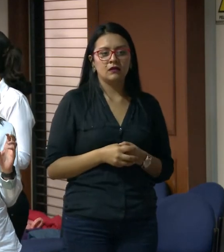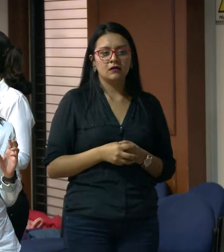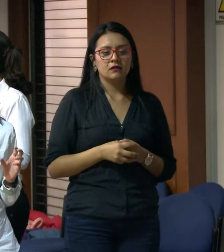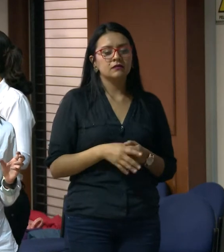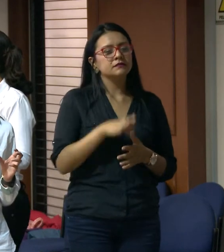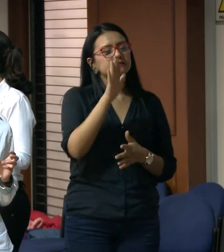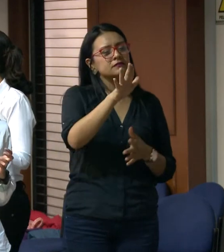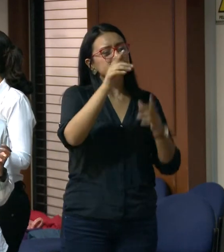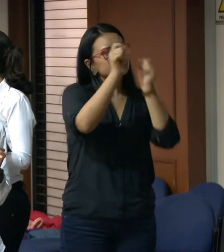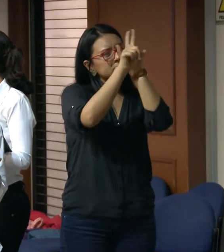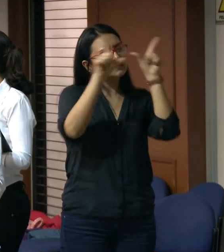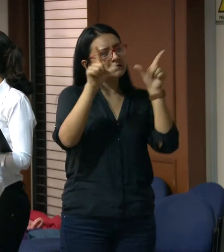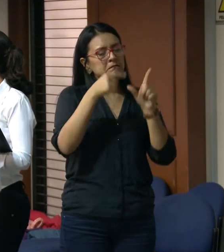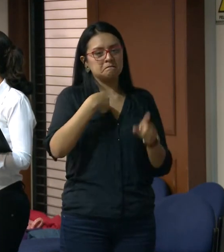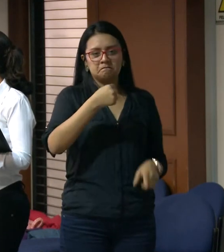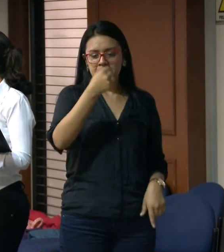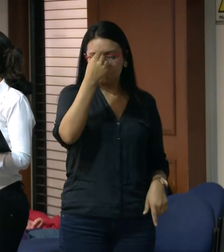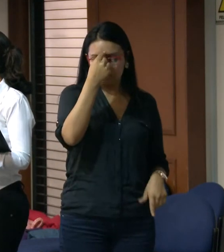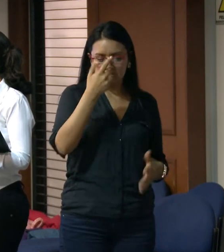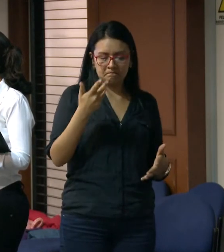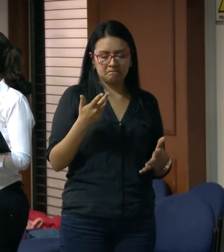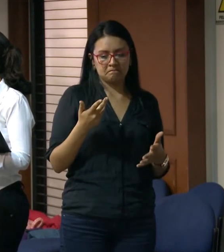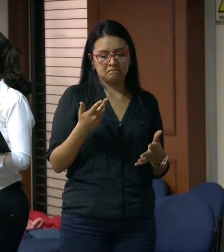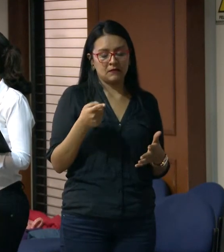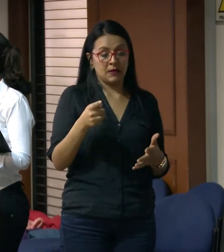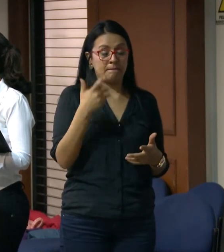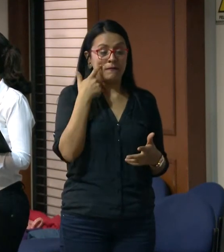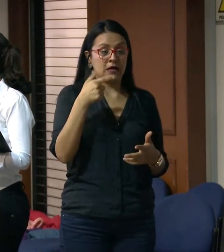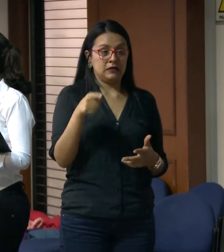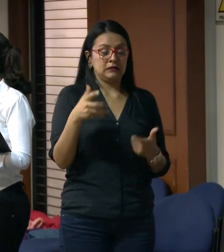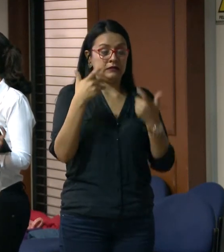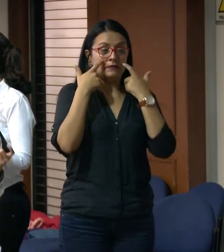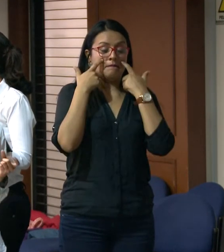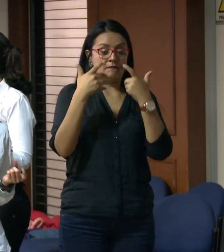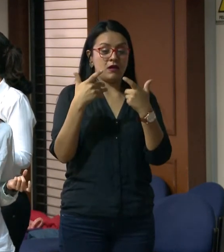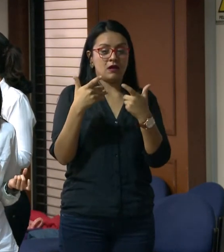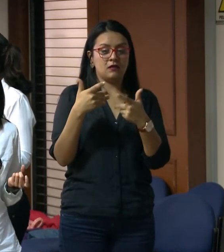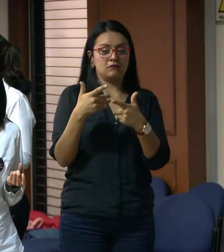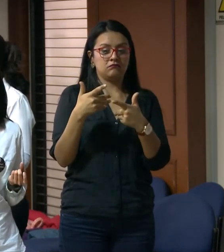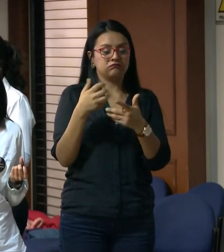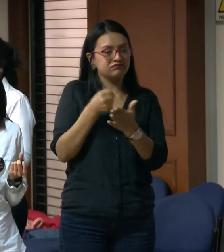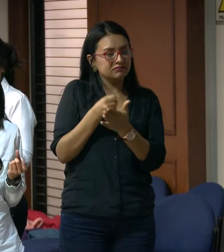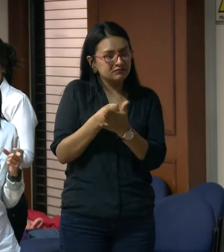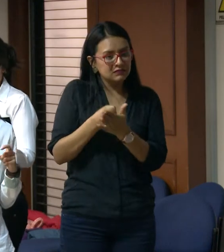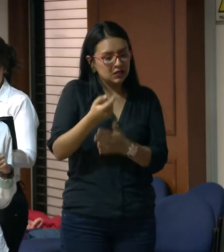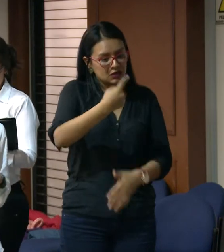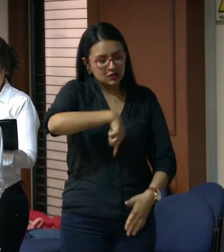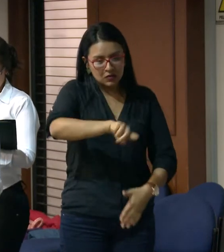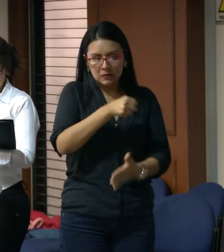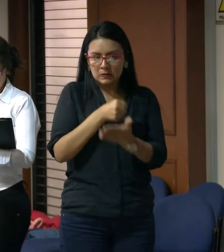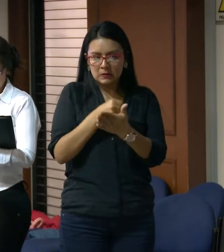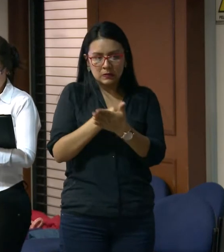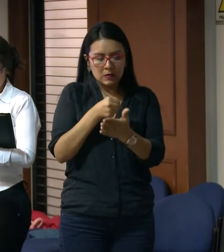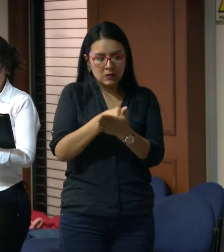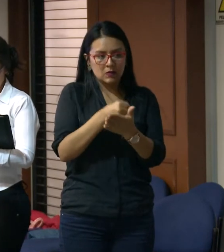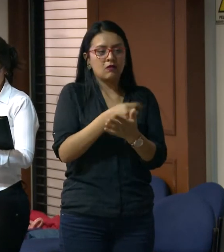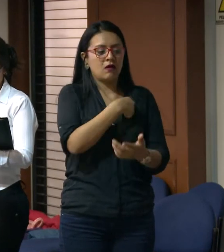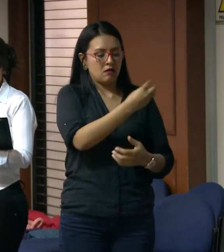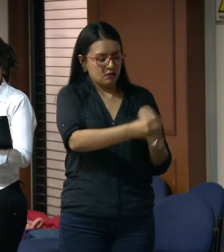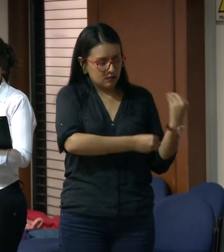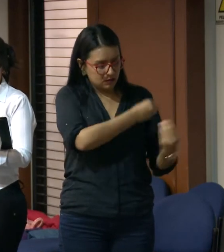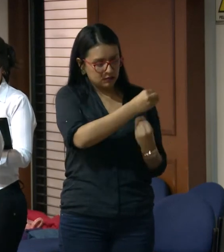Este lenguaje consideramos fue de los más relevantes y los que se mantuvo con más persistencia en todos los encuentros que